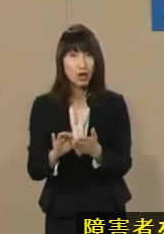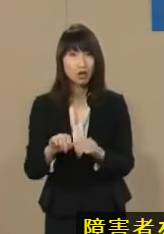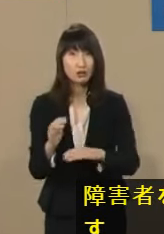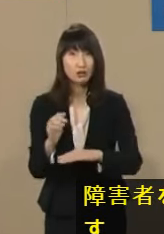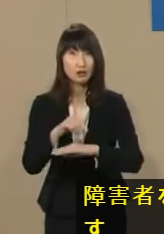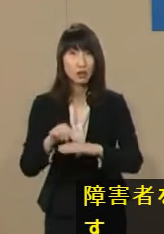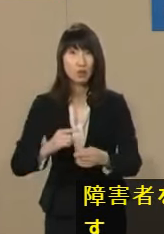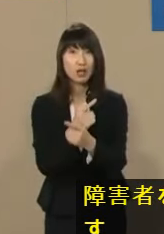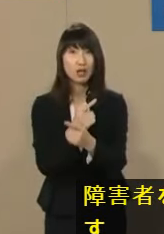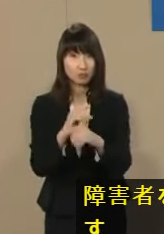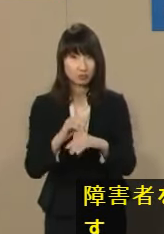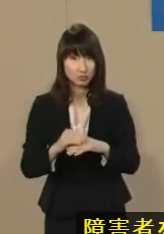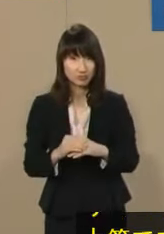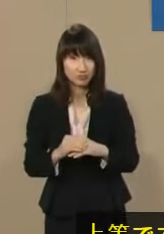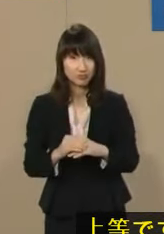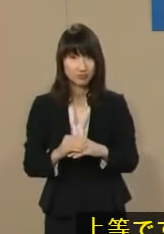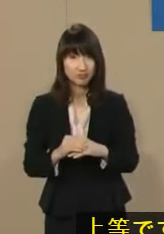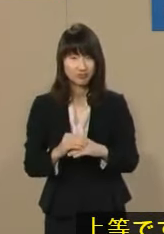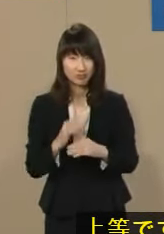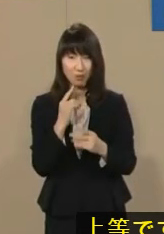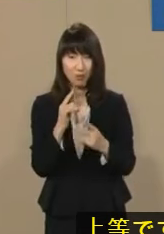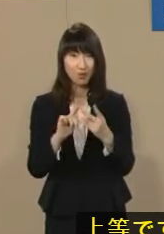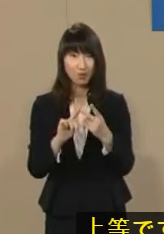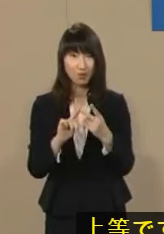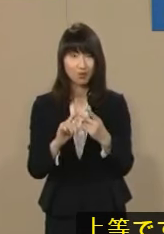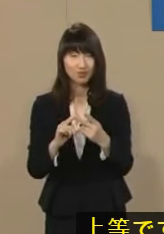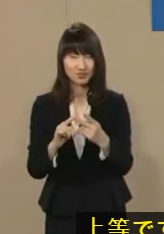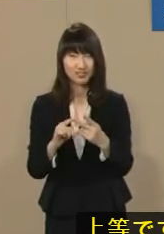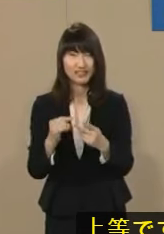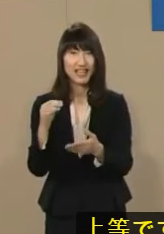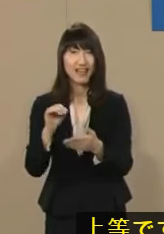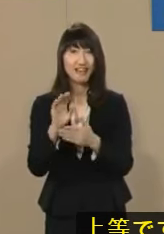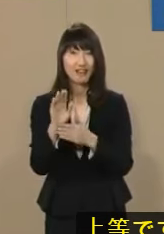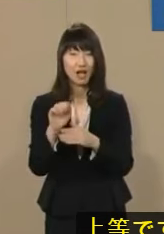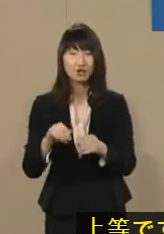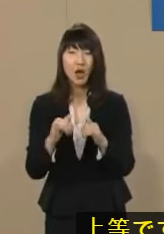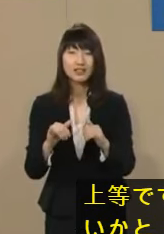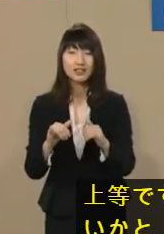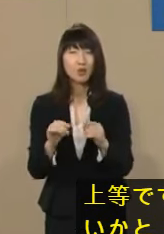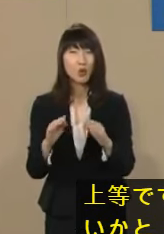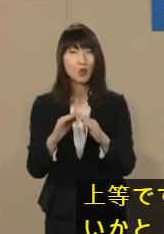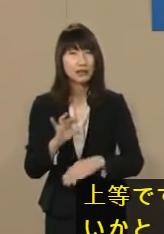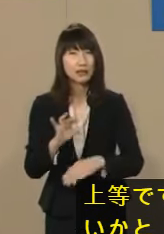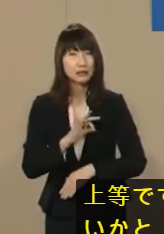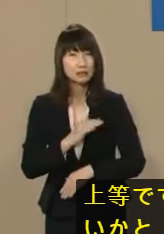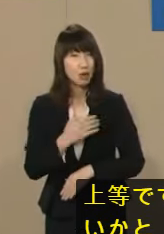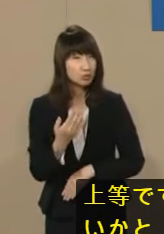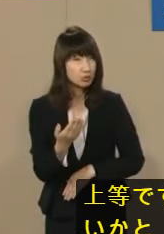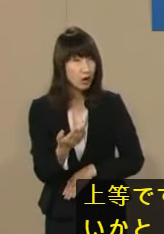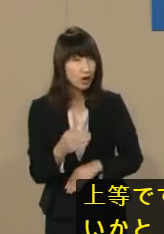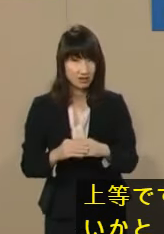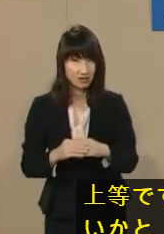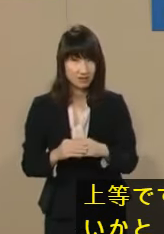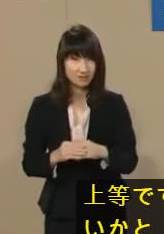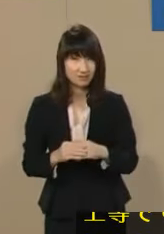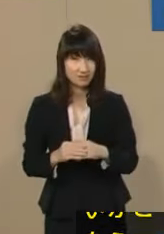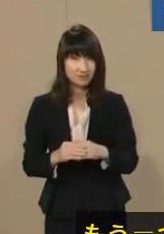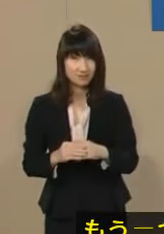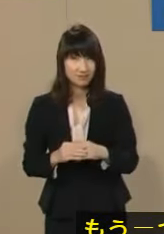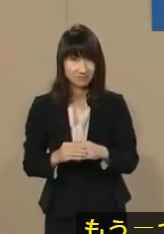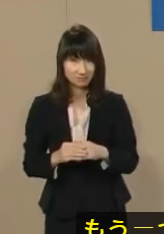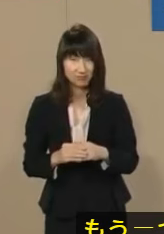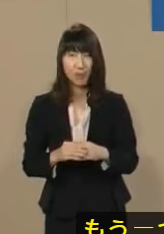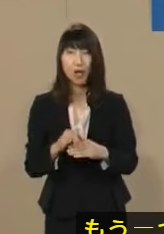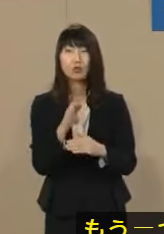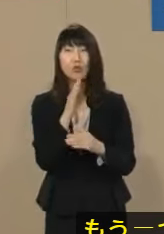害者施策を変えようじゃないかと。もう一つ寄せられた意見、障害者に国会議員務まるんですか。当